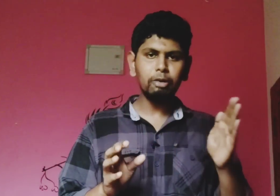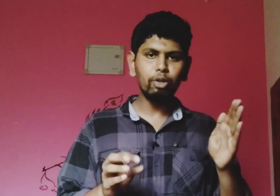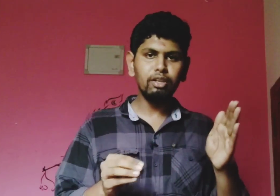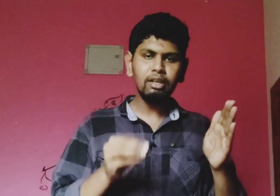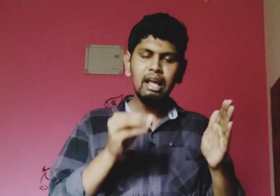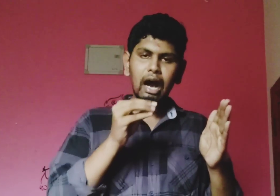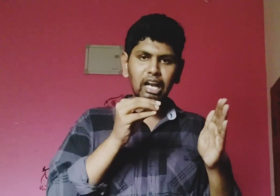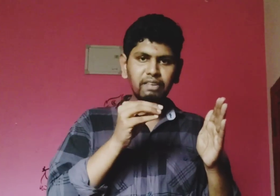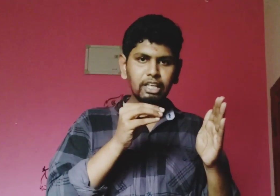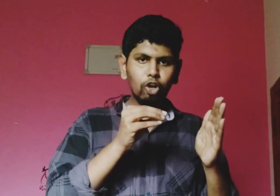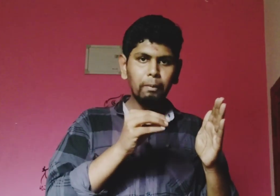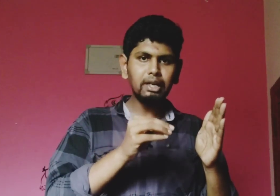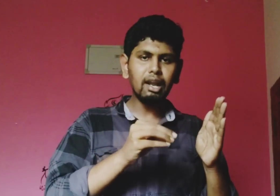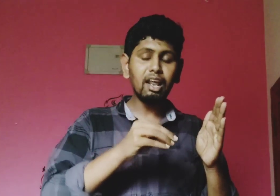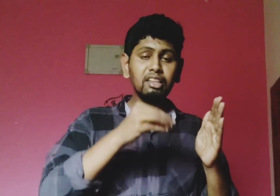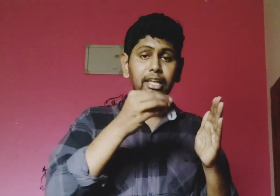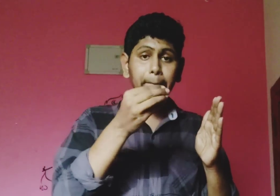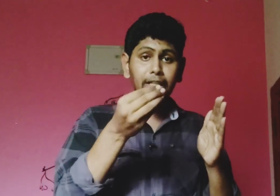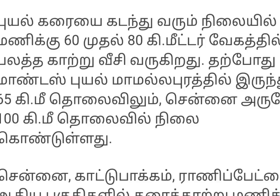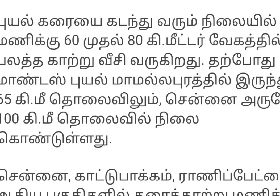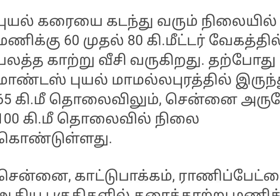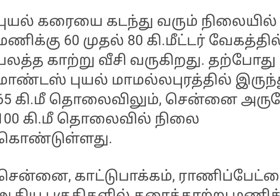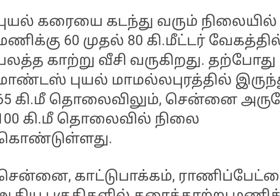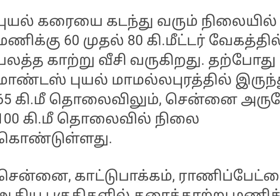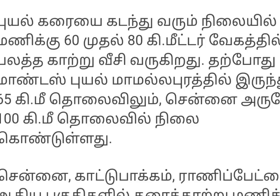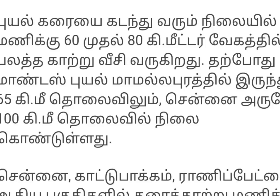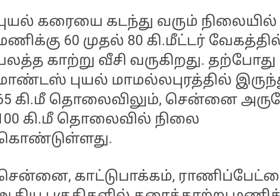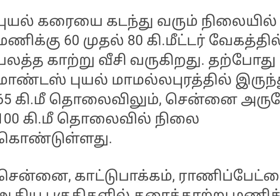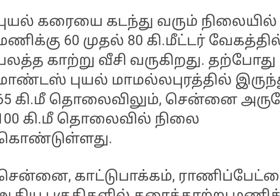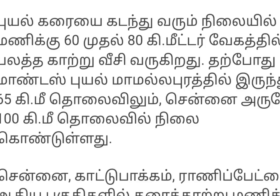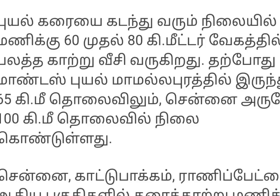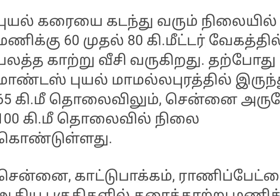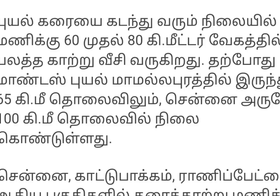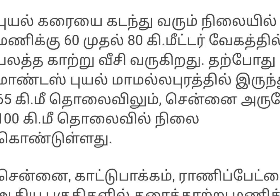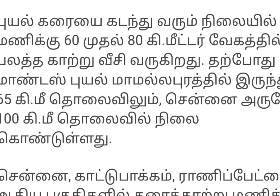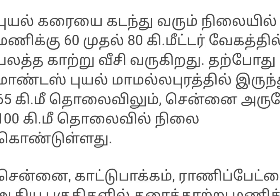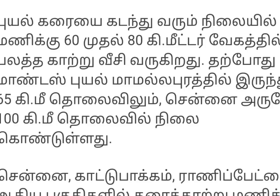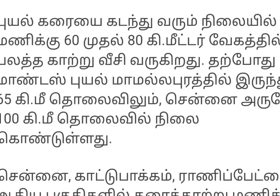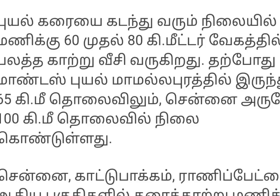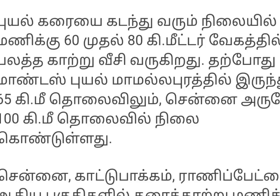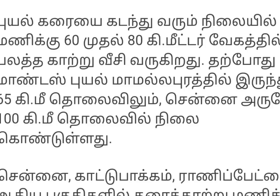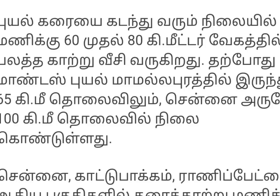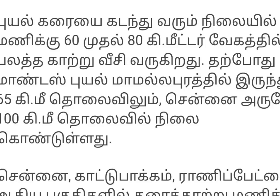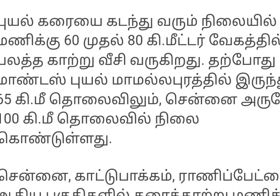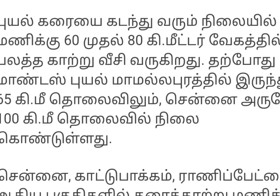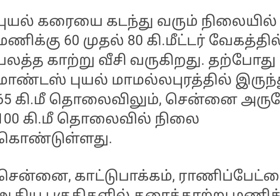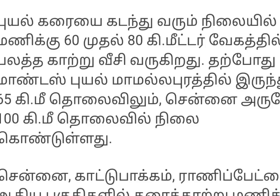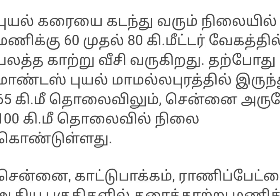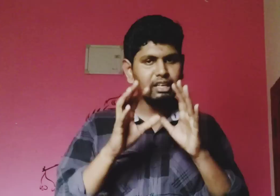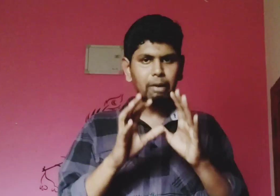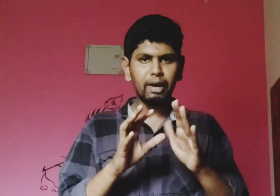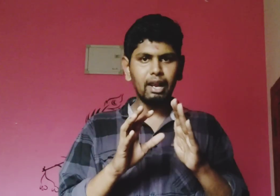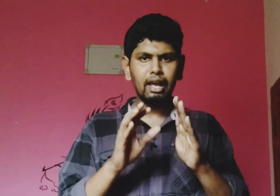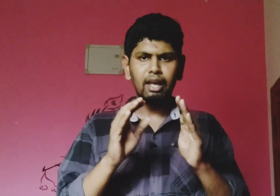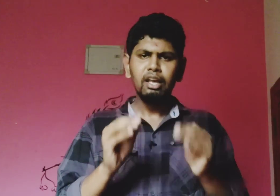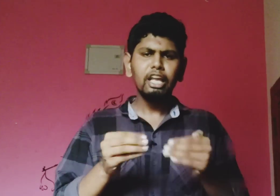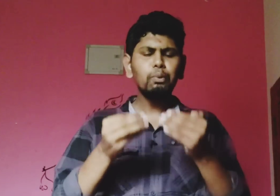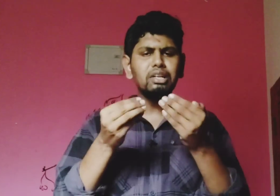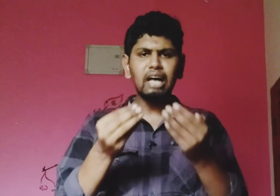போது 60 கிலோமீட்டர்ல இருந்து 80 கிலோமீட்டர் வேகத்துல தான் காற்று வந்து வீசினுச்சு. அதனாலதான் அசம்பாவிதம் வந்து ஏற்படல, இது ஒரு